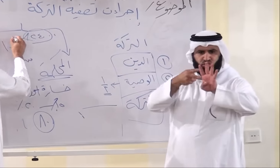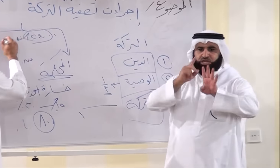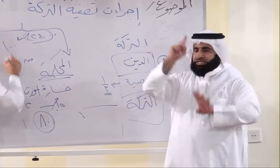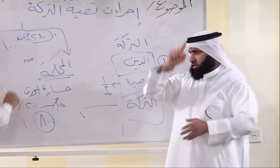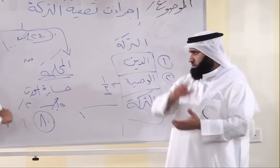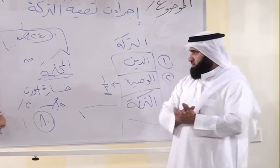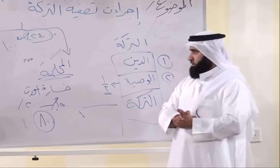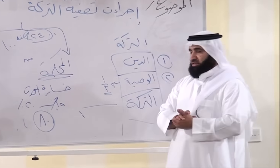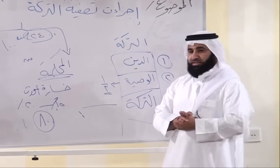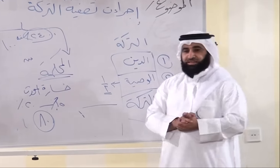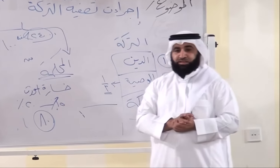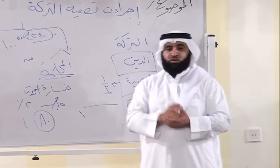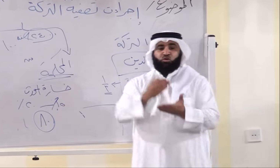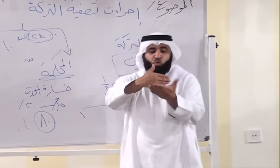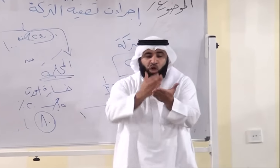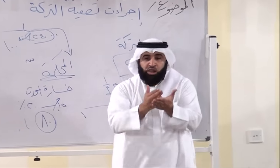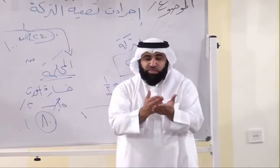وإلى اليوم رخصه.